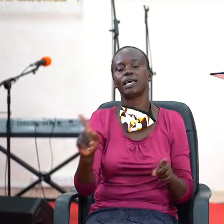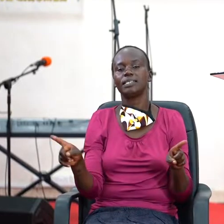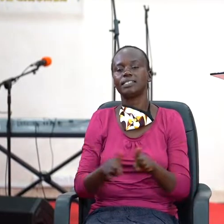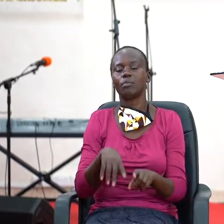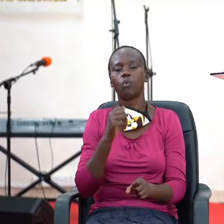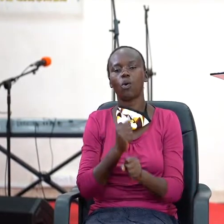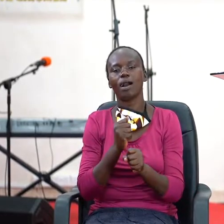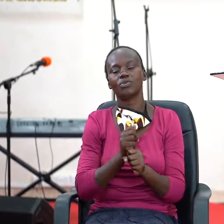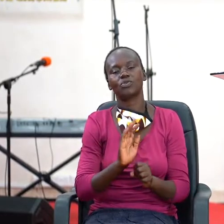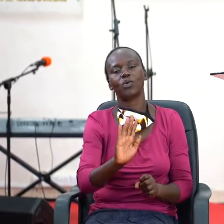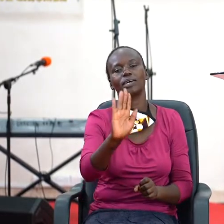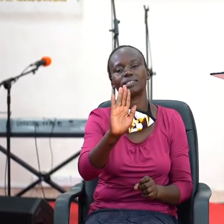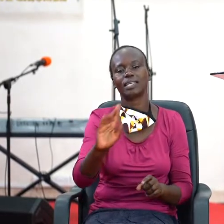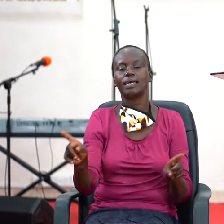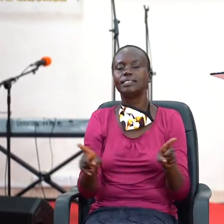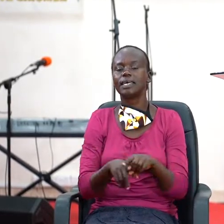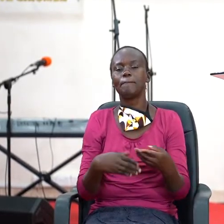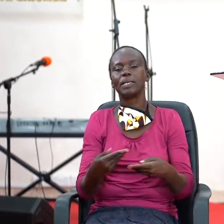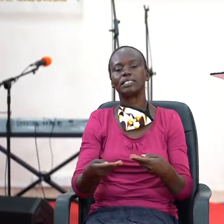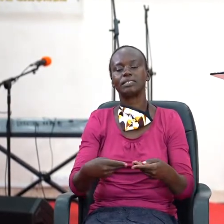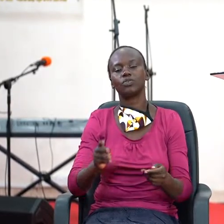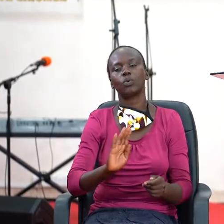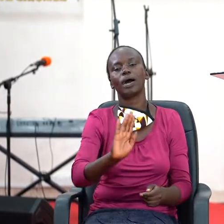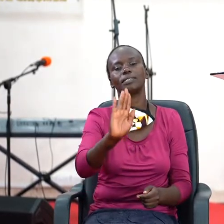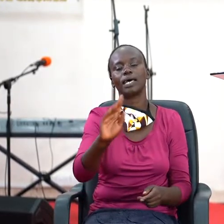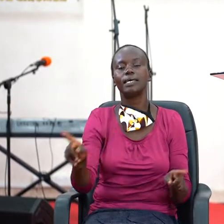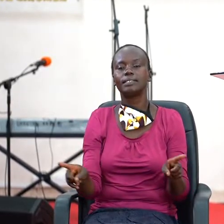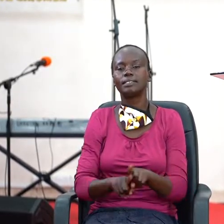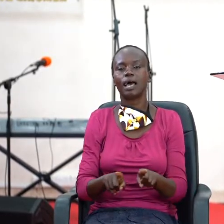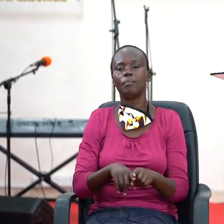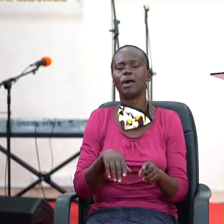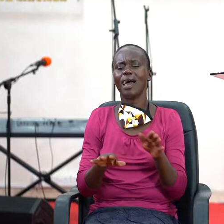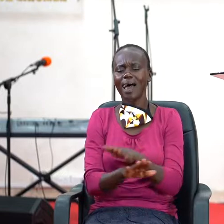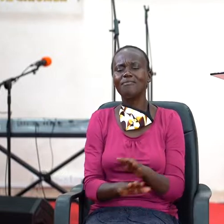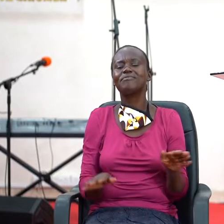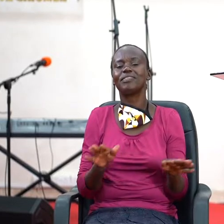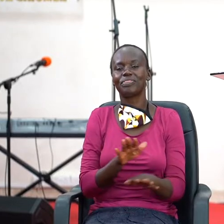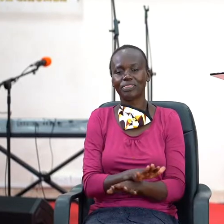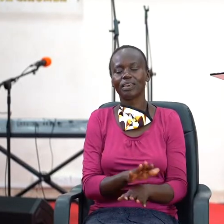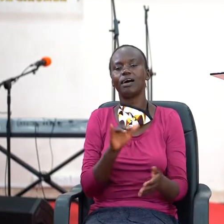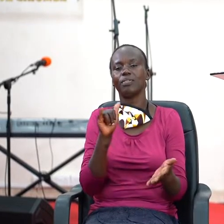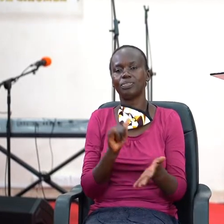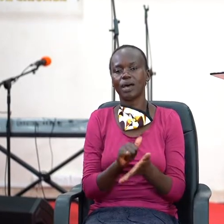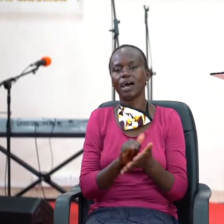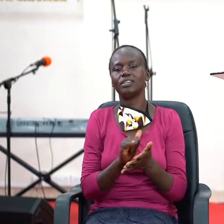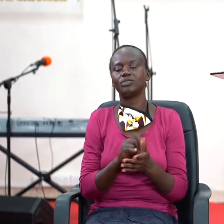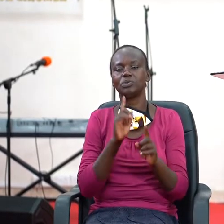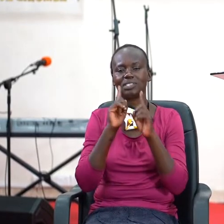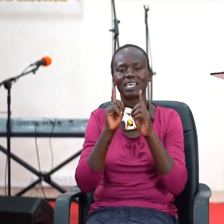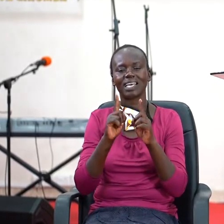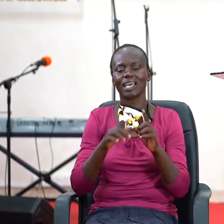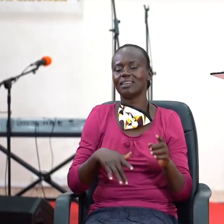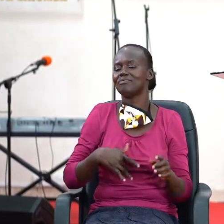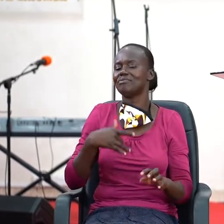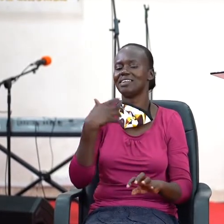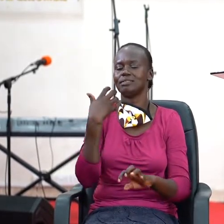kazi yako, katika biashara yako na katika kila hali ambayo unasema kwamba